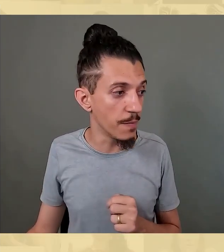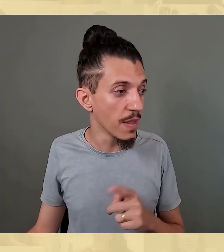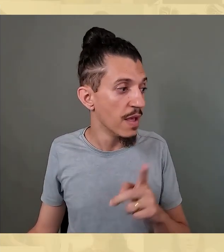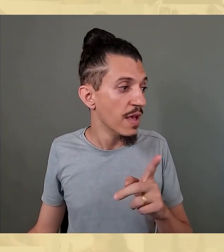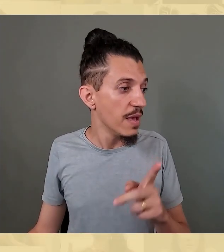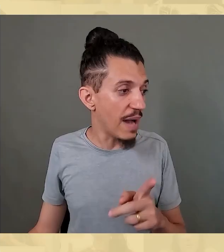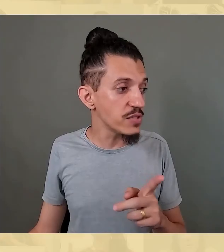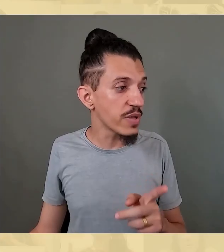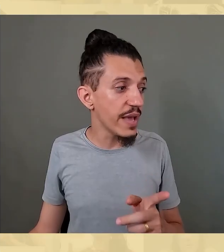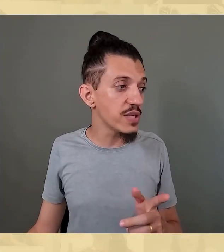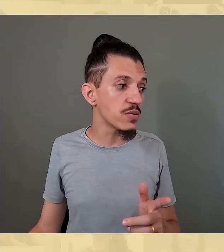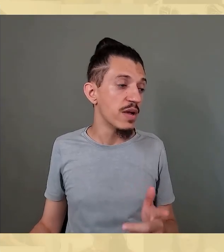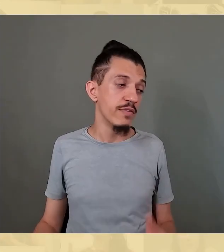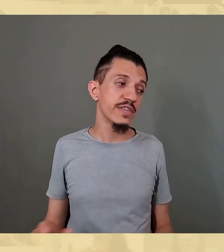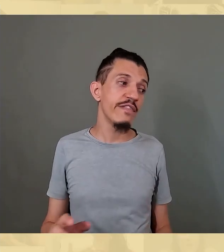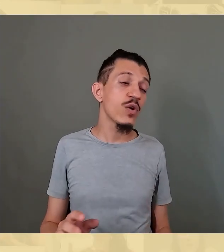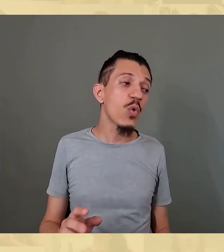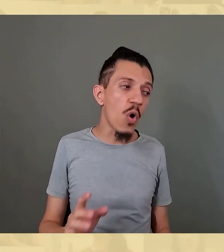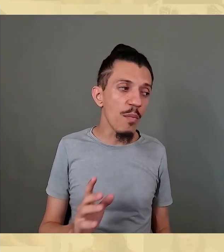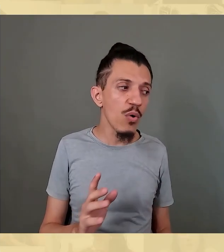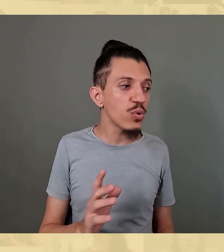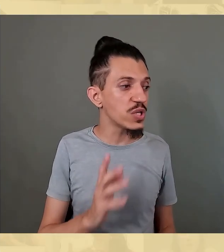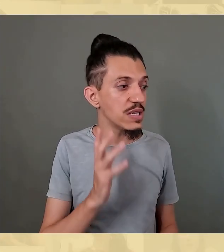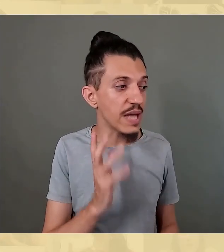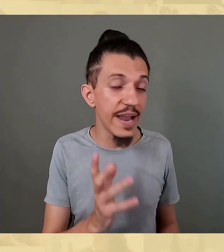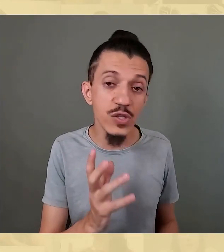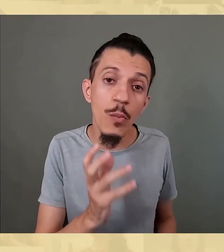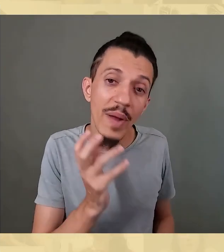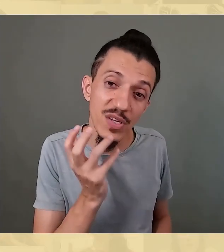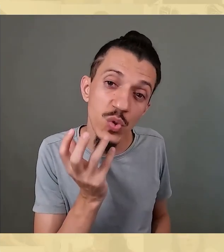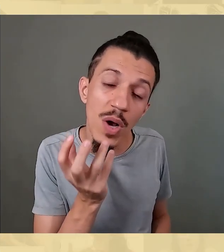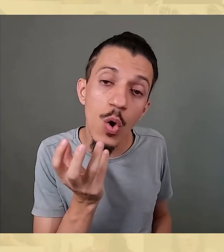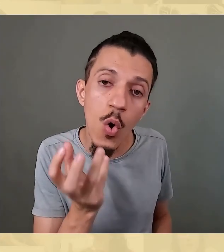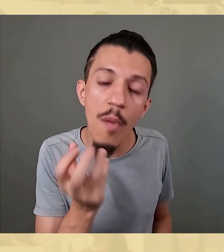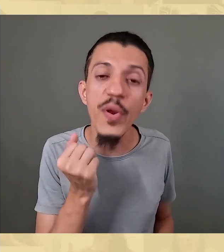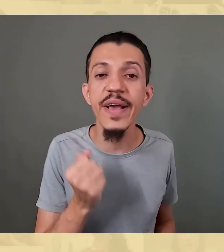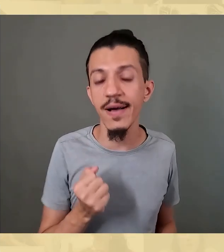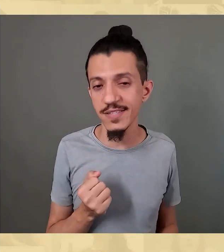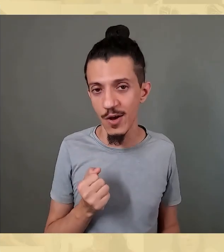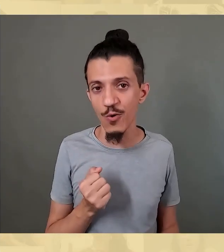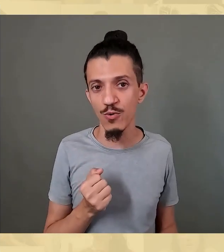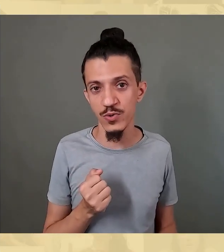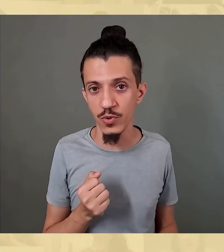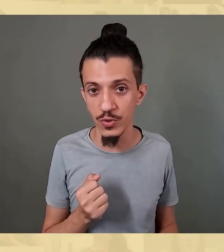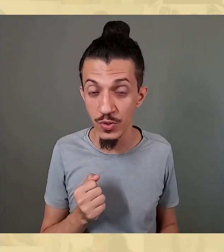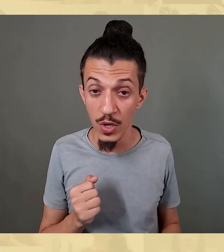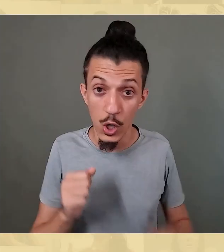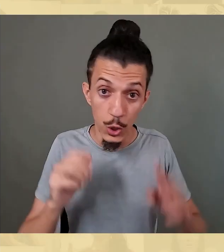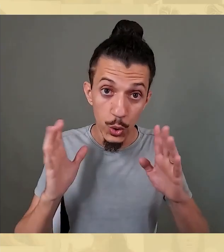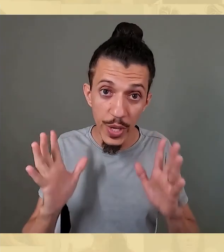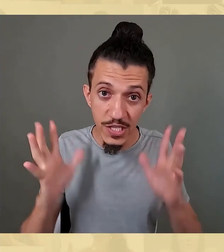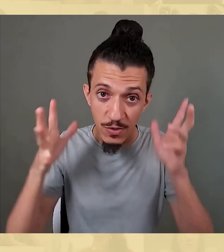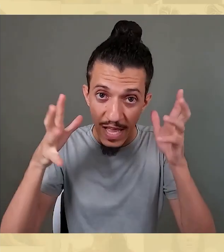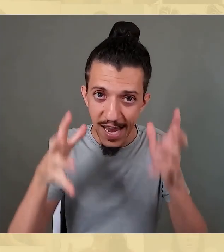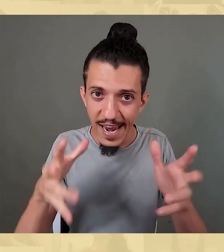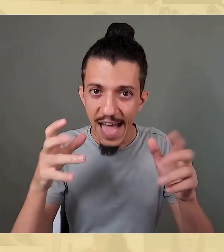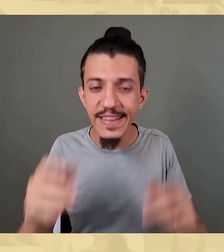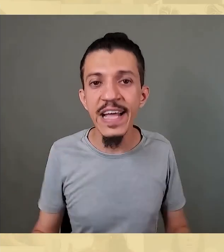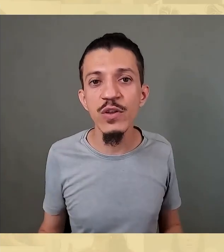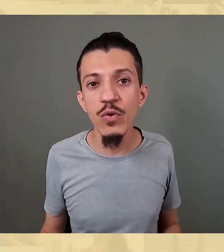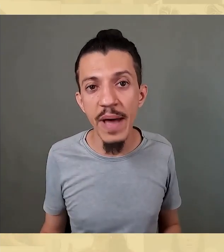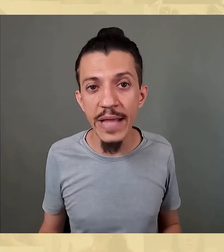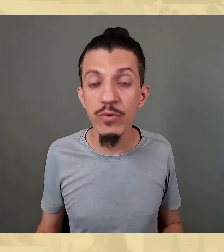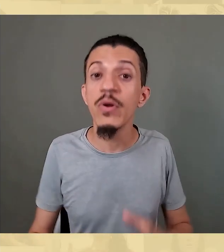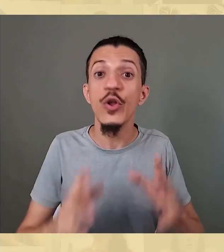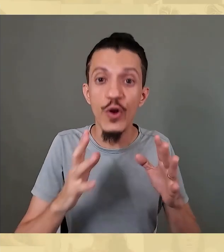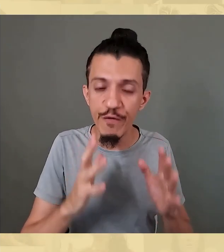dia. Mais do que isso, você vai ver como utilizar isso para a sua comunicação com os surdos. Tudo isso lá dentro